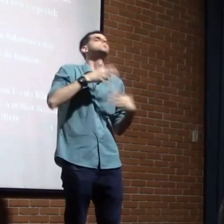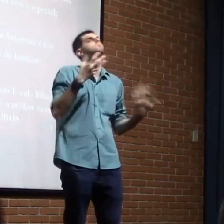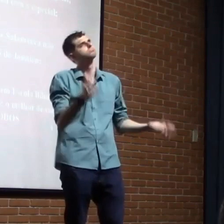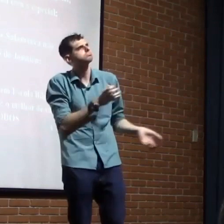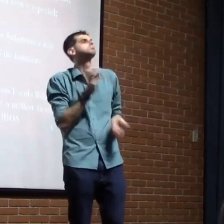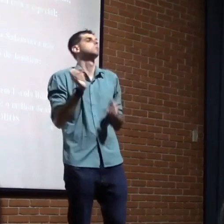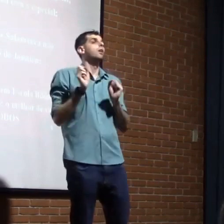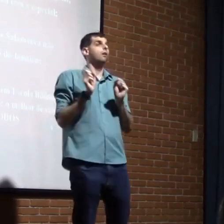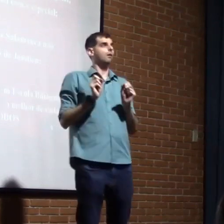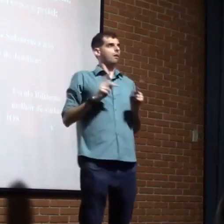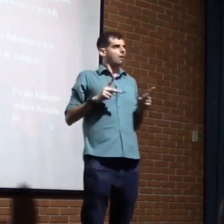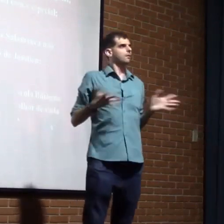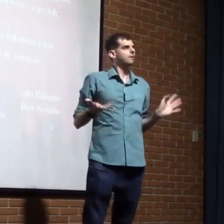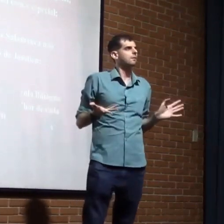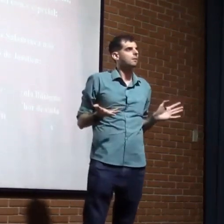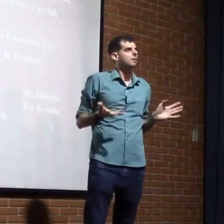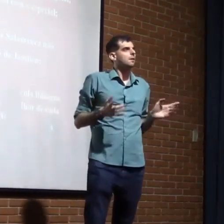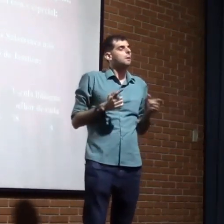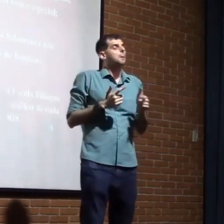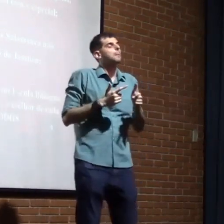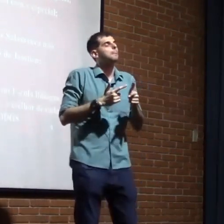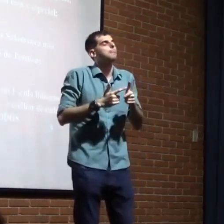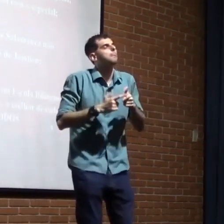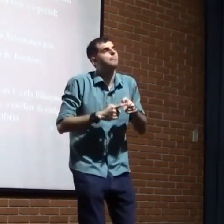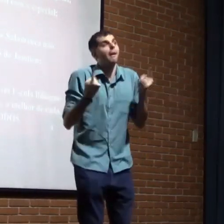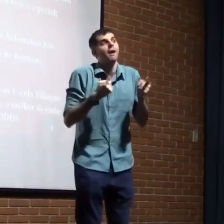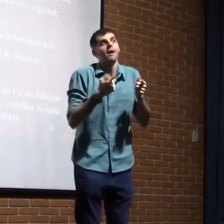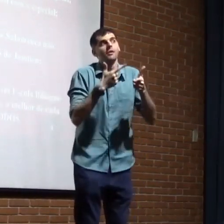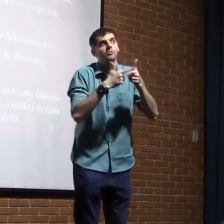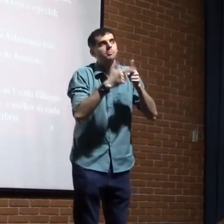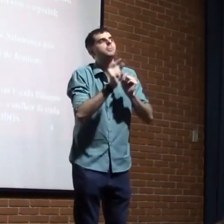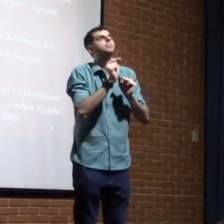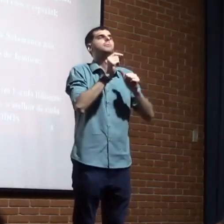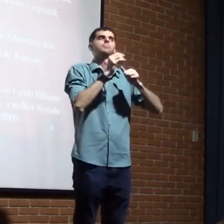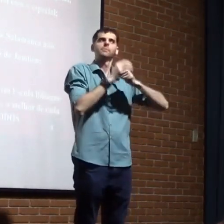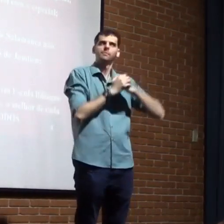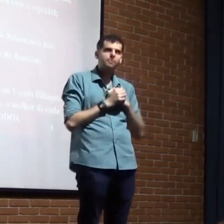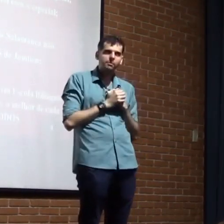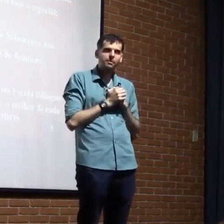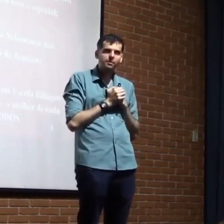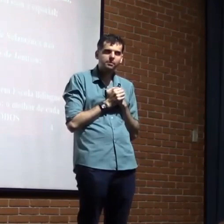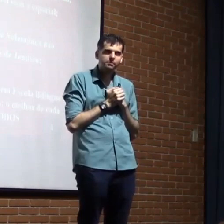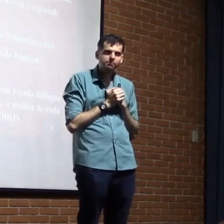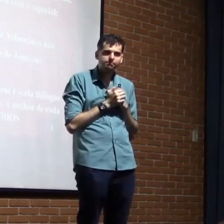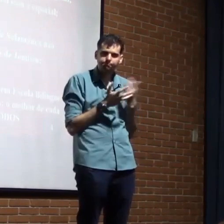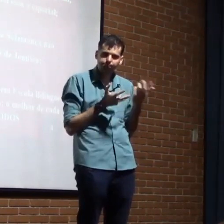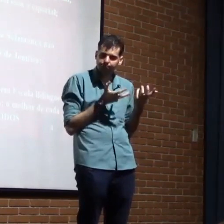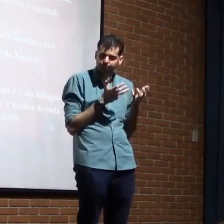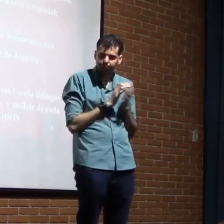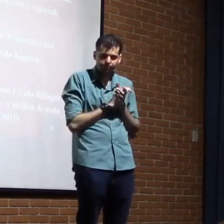língua. E aí, por meio da própria língua, desenvolver o português, né? E aí o problema